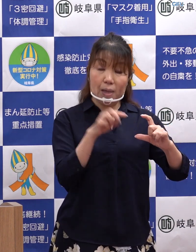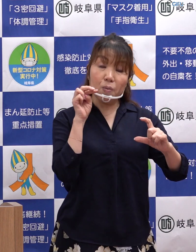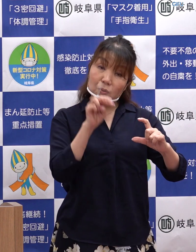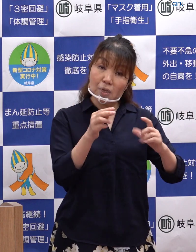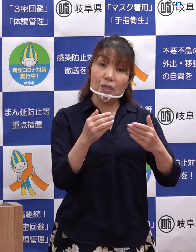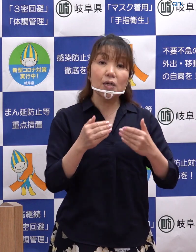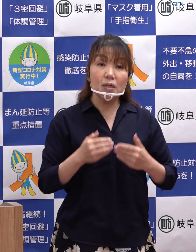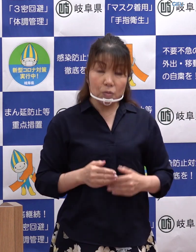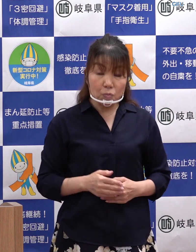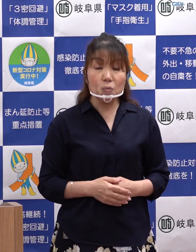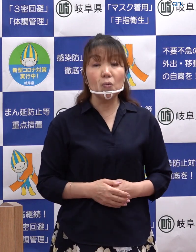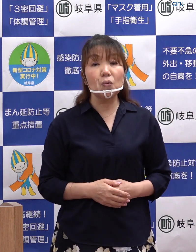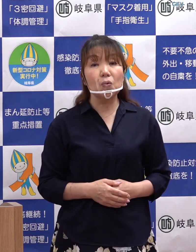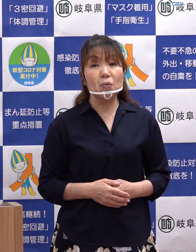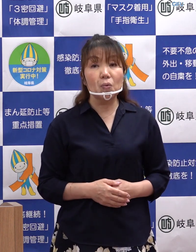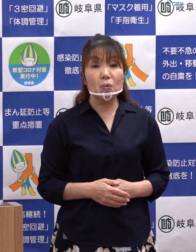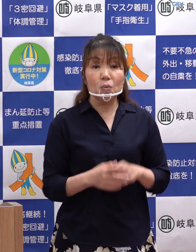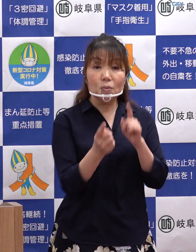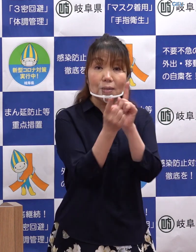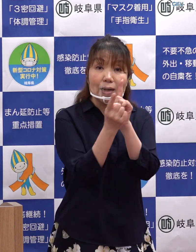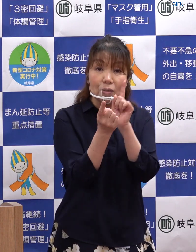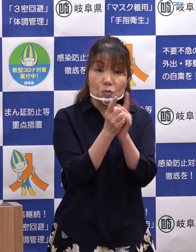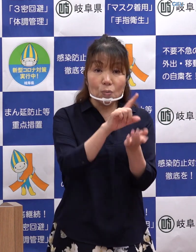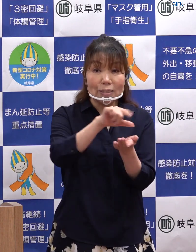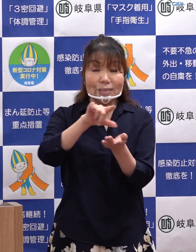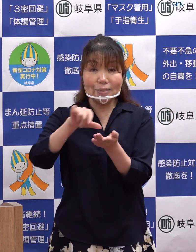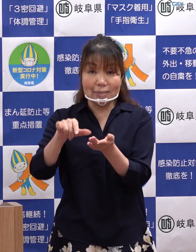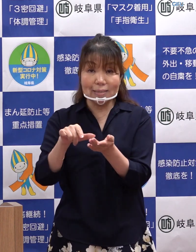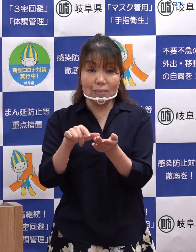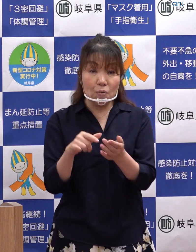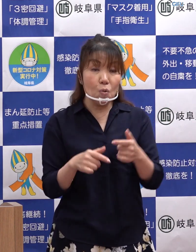ますと、対象地域をですね、